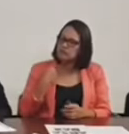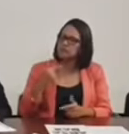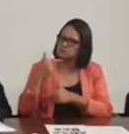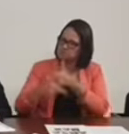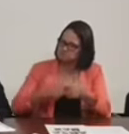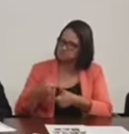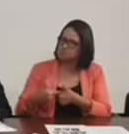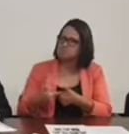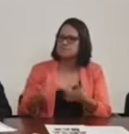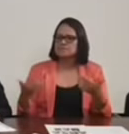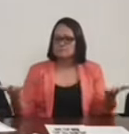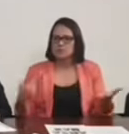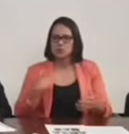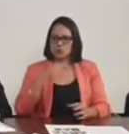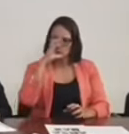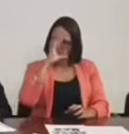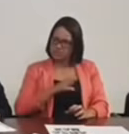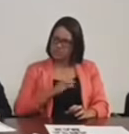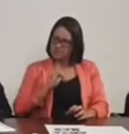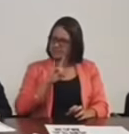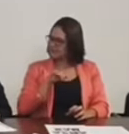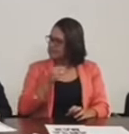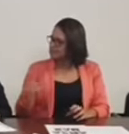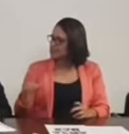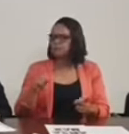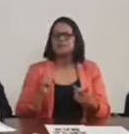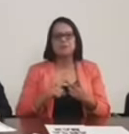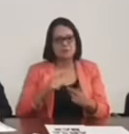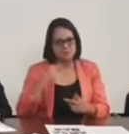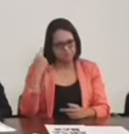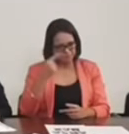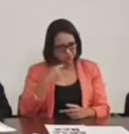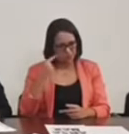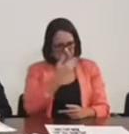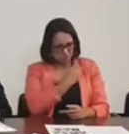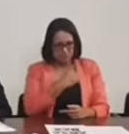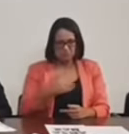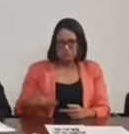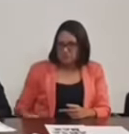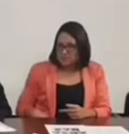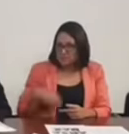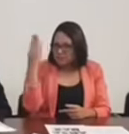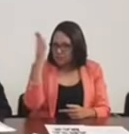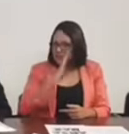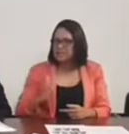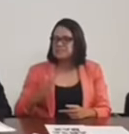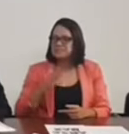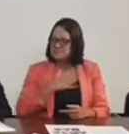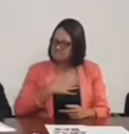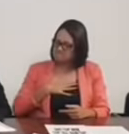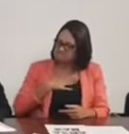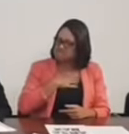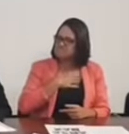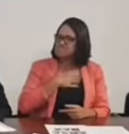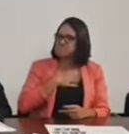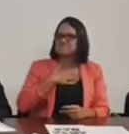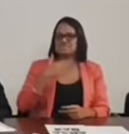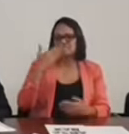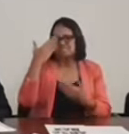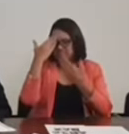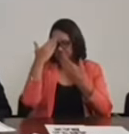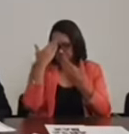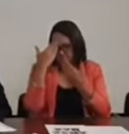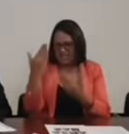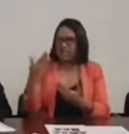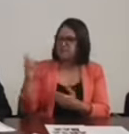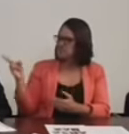política. Como cidadão e como advogado do Estado brasileiro, nós só temos a agradecer a